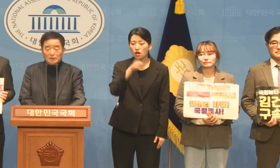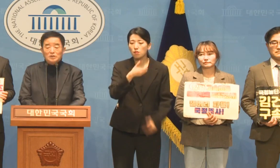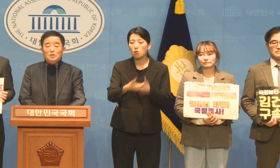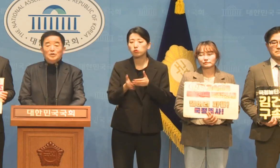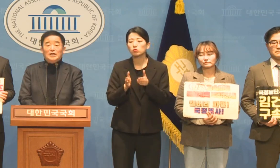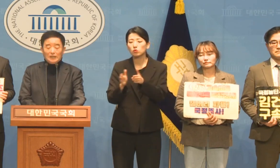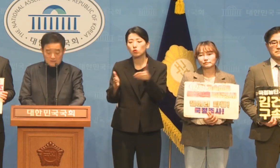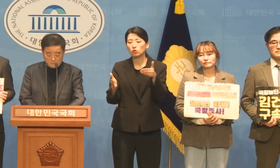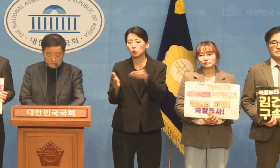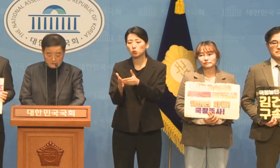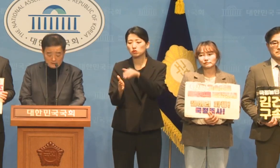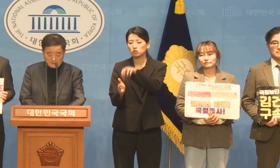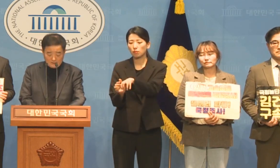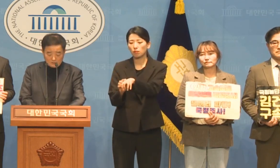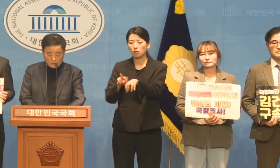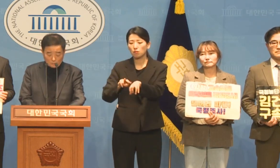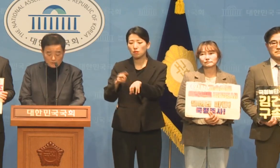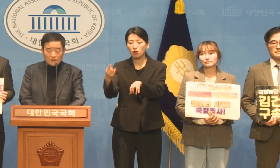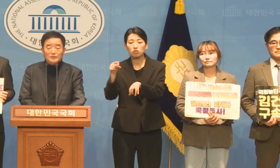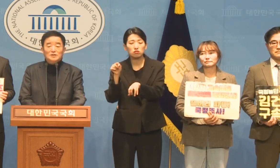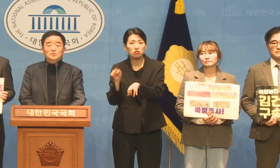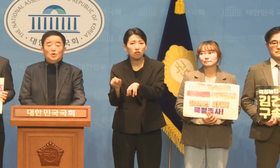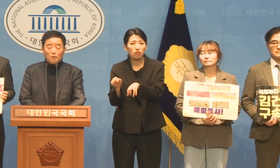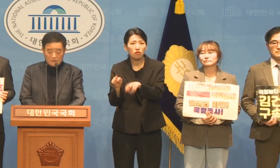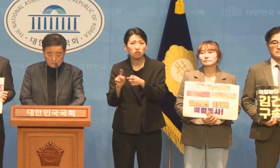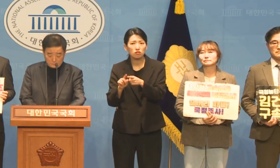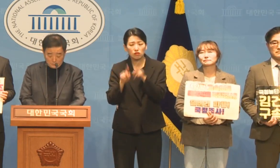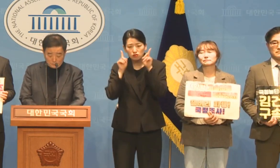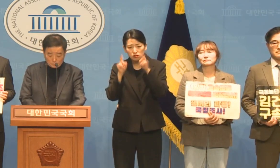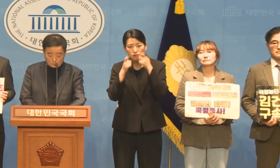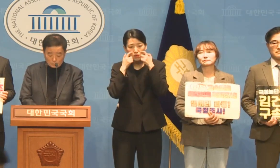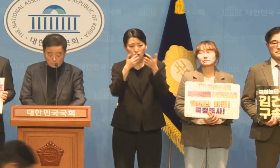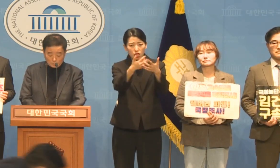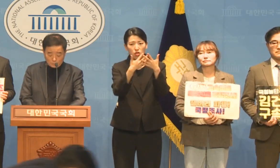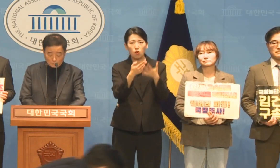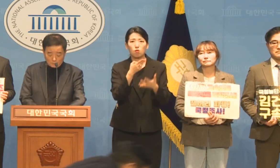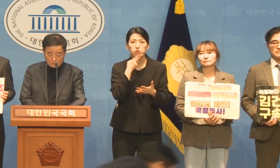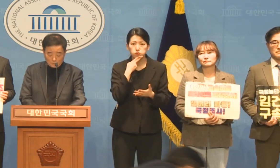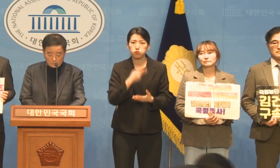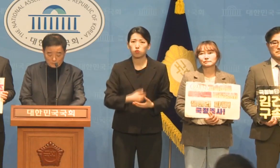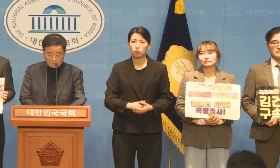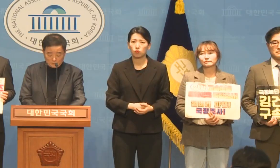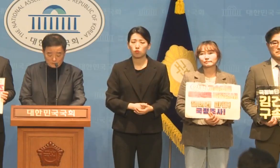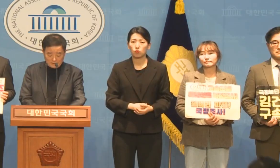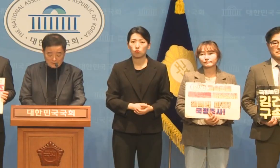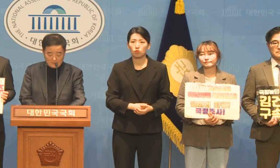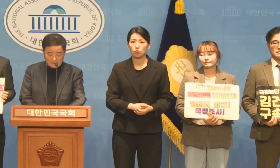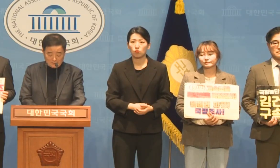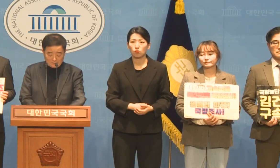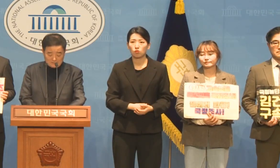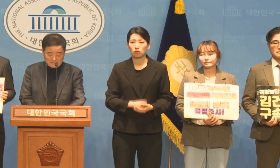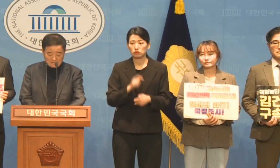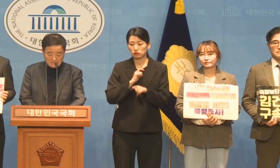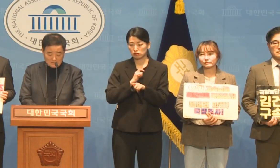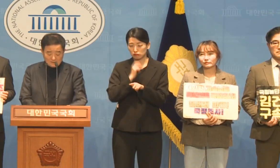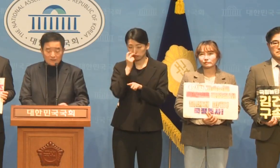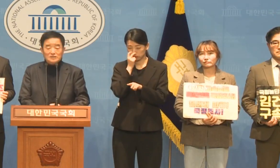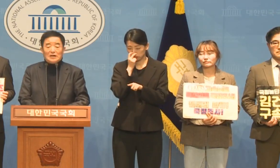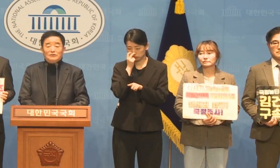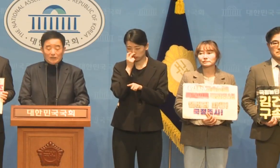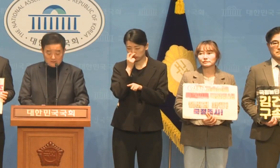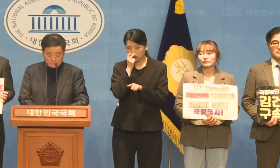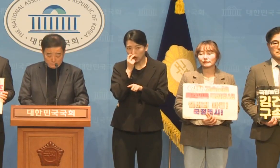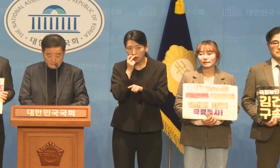변경 의혹의 핵심입니까? 더욱이 서울 양평고속도로 종점 변경 의혹이 불거지자